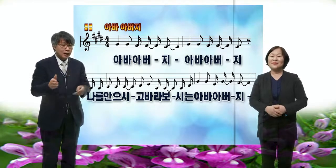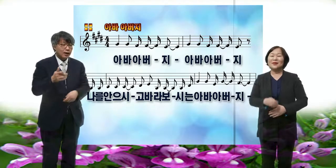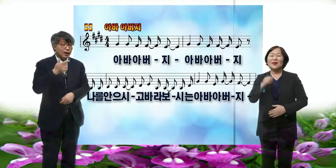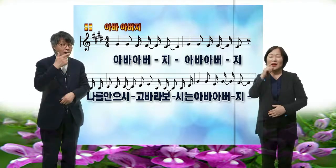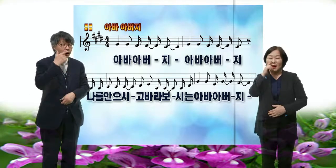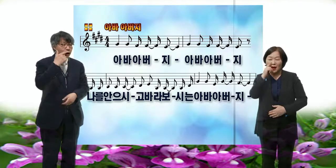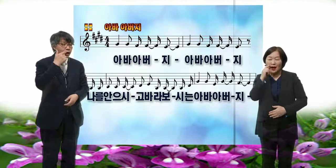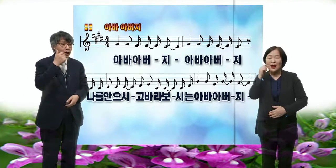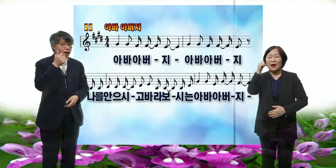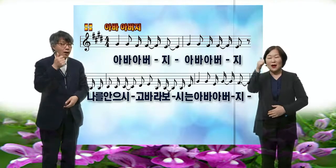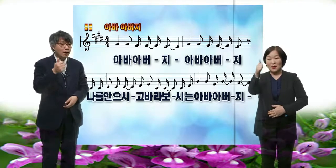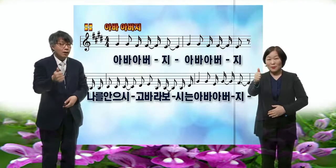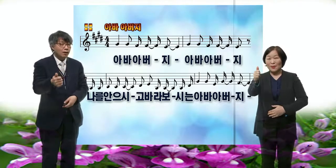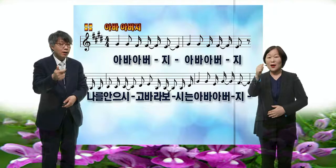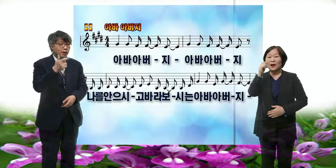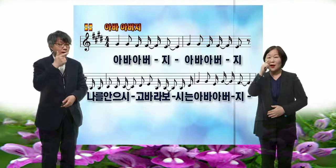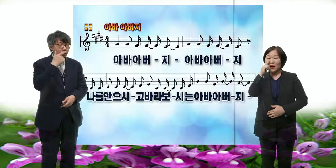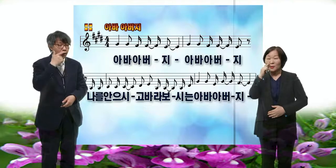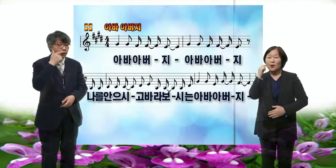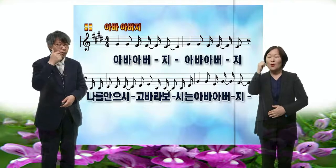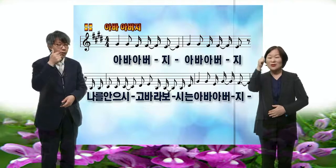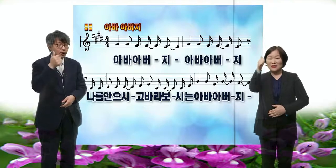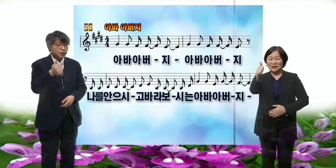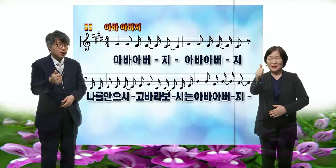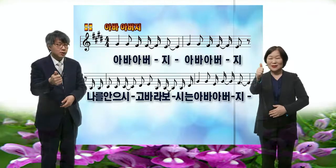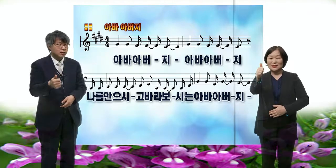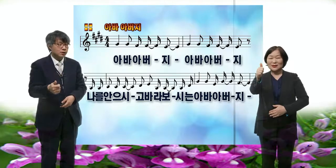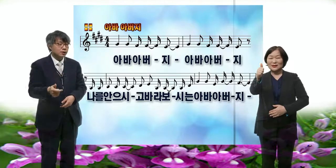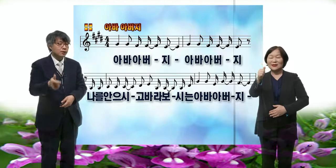시작. 아바 아버지,